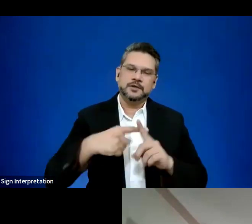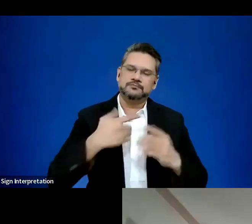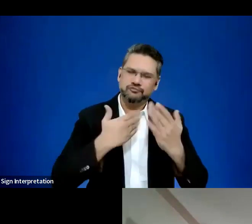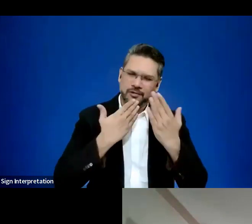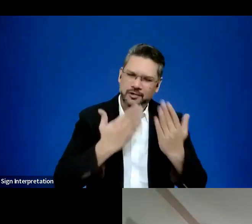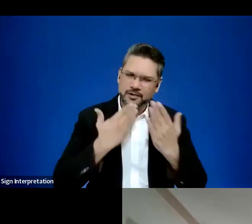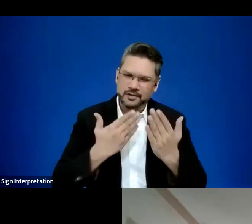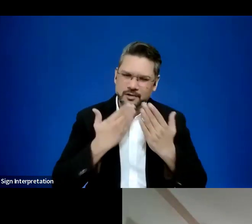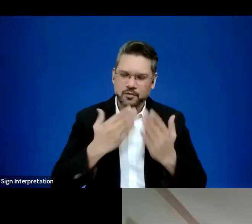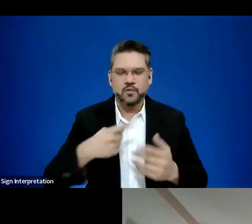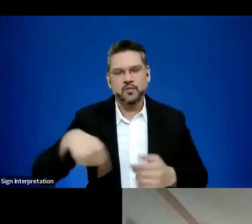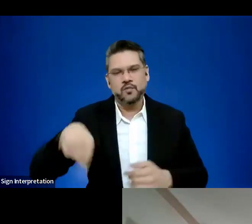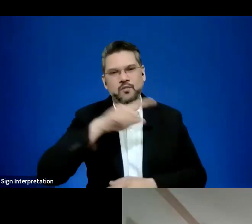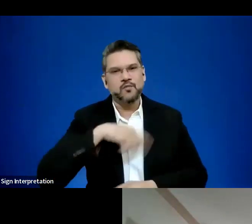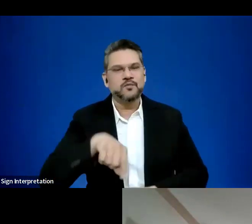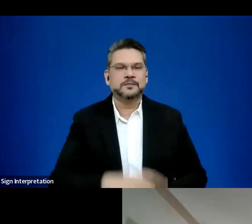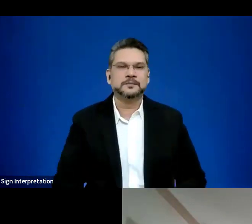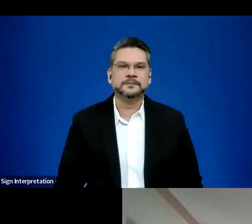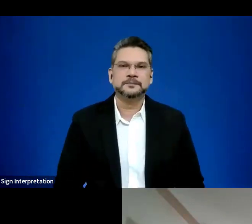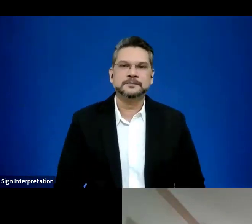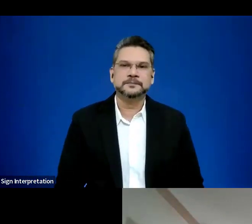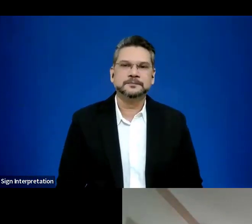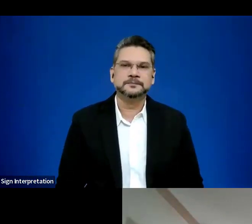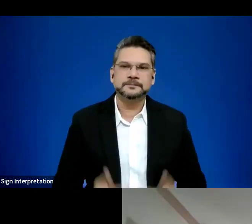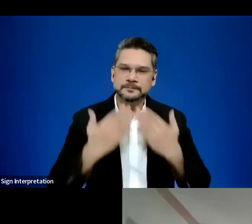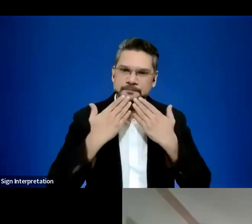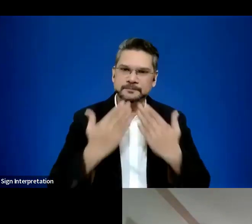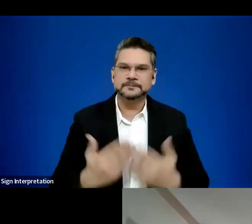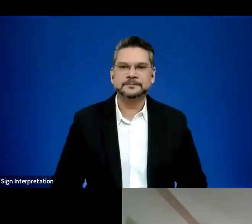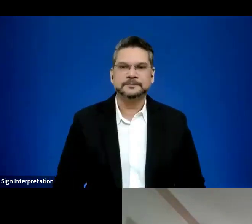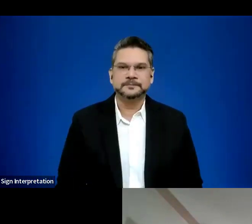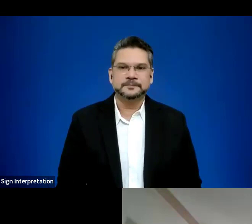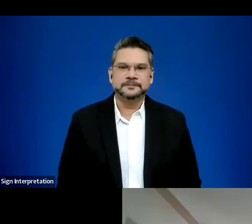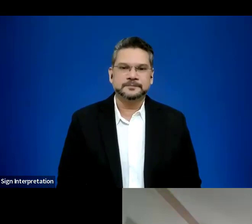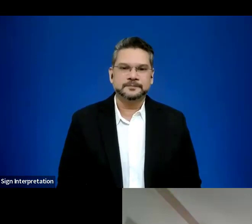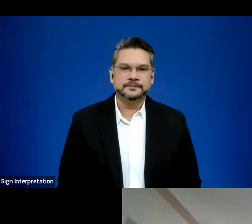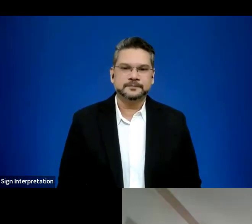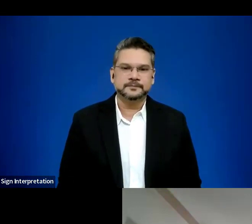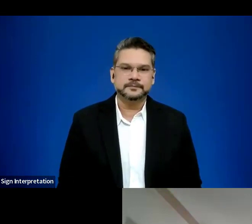持。感谢大家的爱，